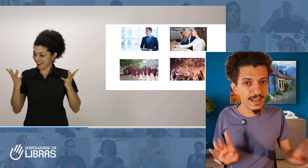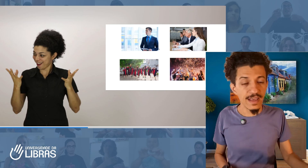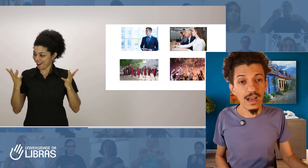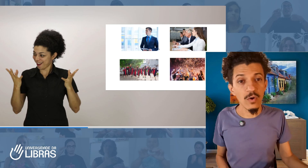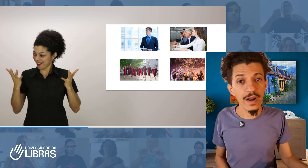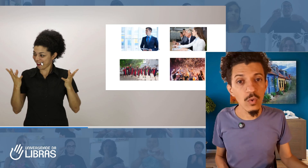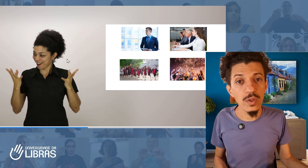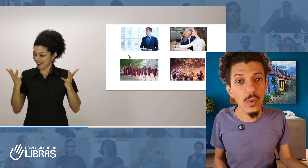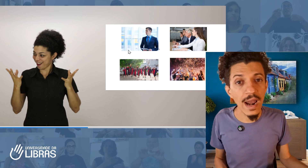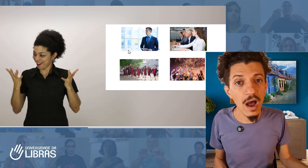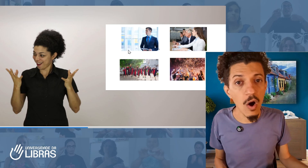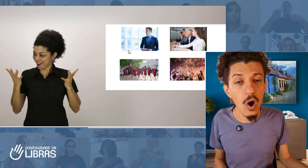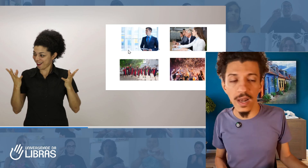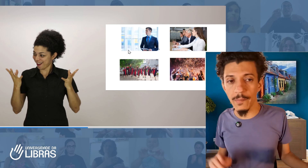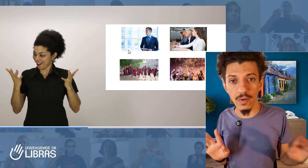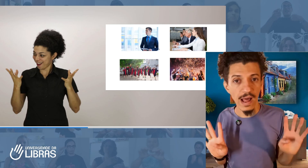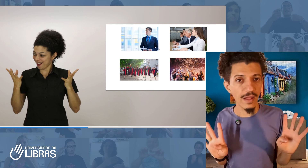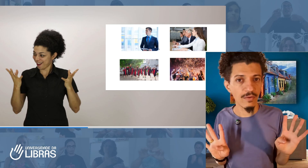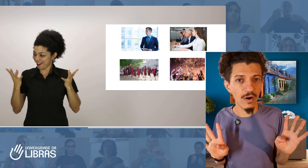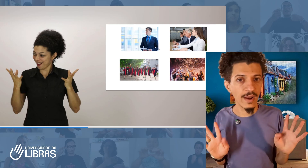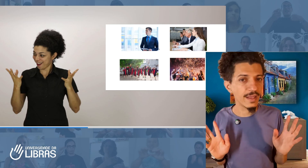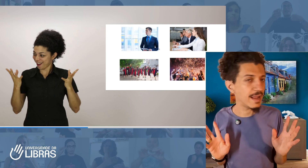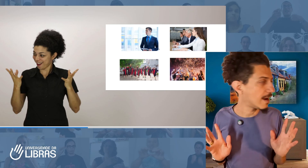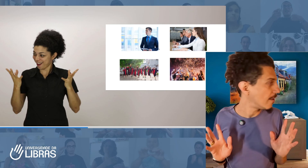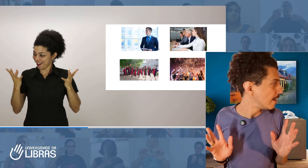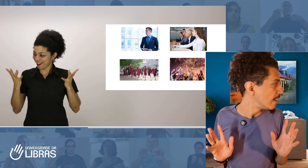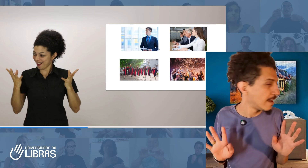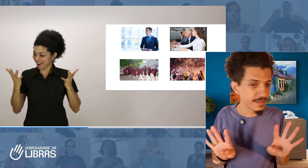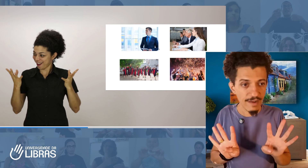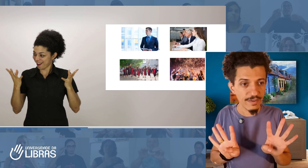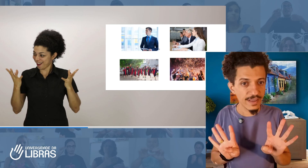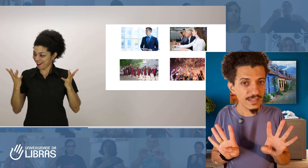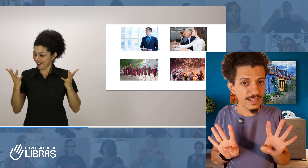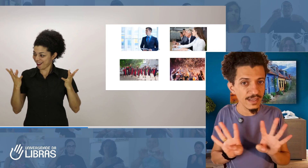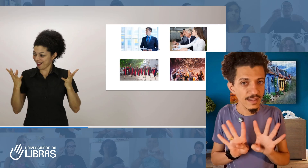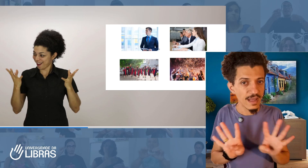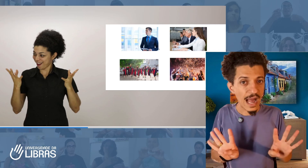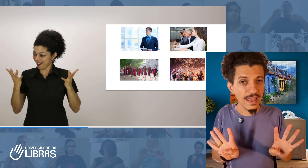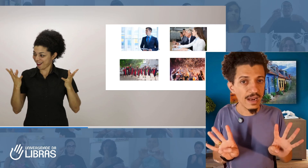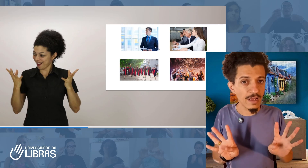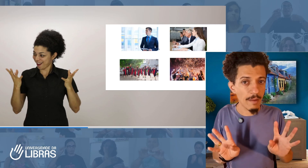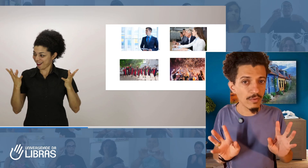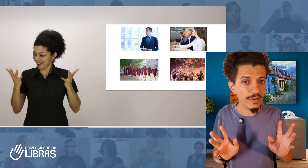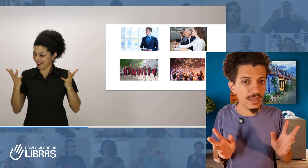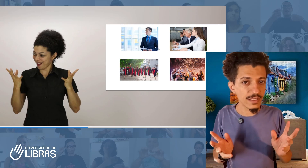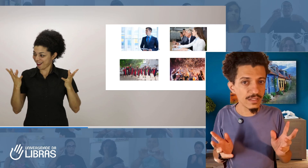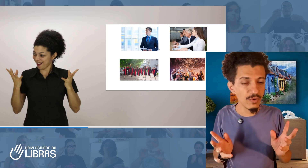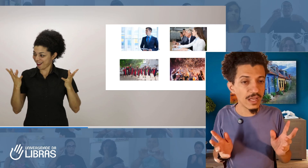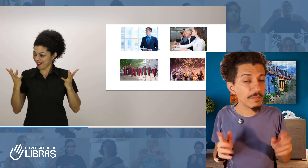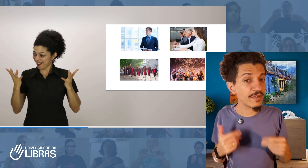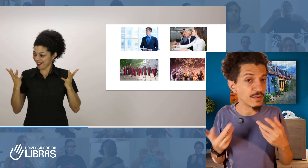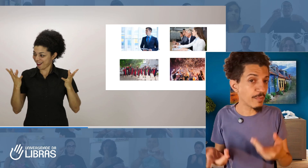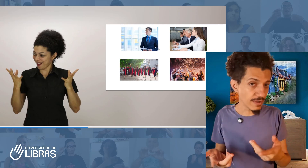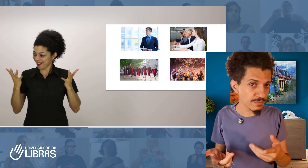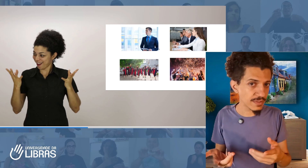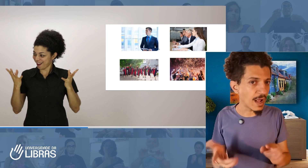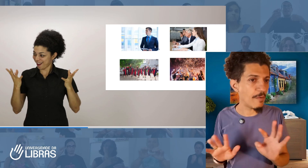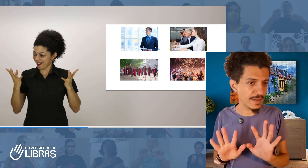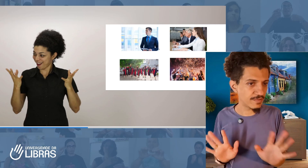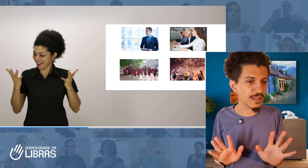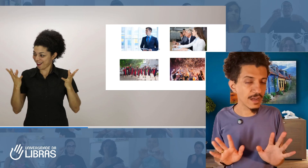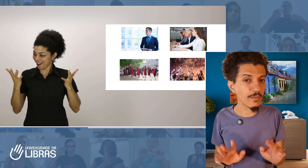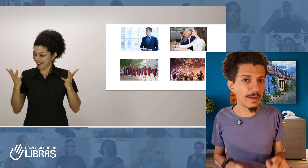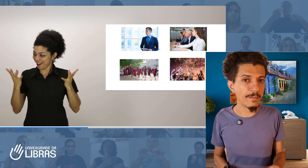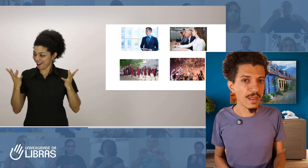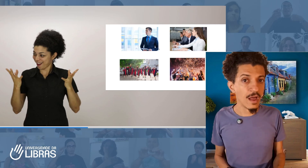enfileiradas. E agora, quando ela olha para o lado, olha que legal. Estava aqui assim, aí a mão dela já está se mudando para fazer o próximo sinal,